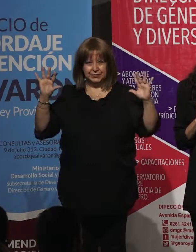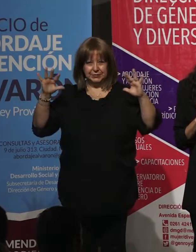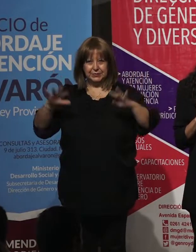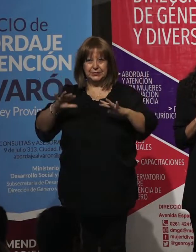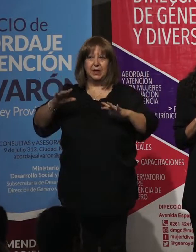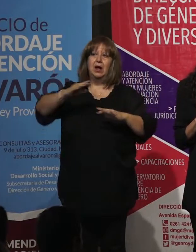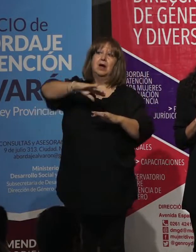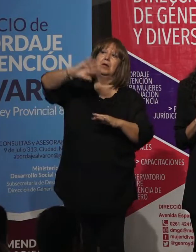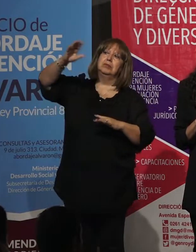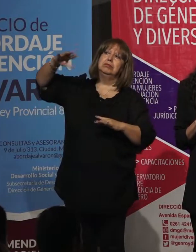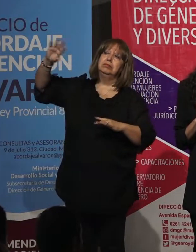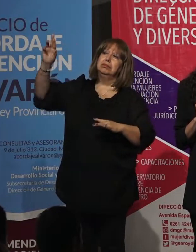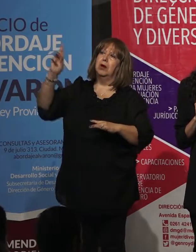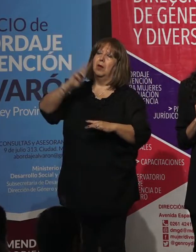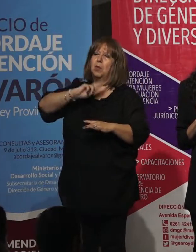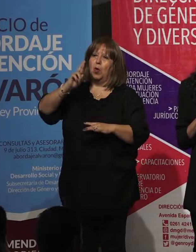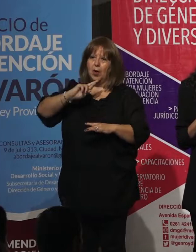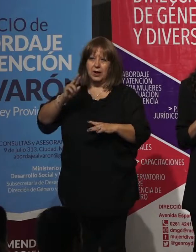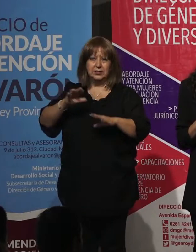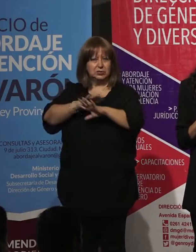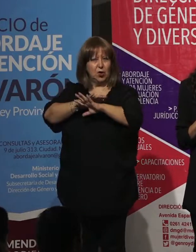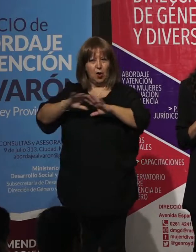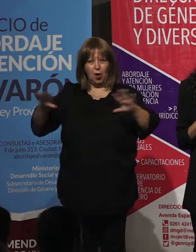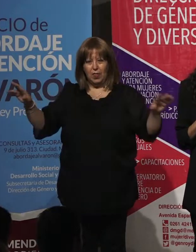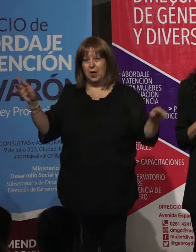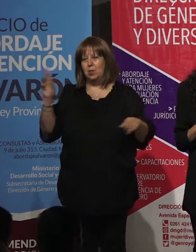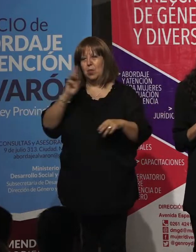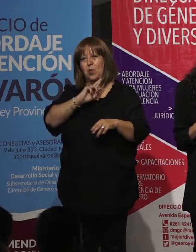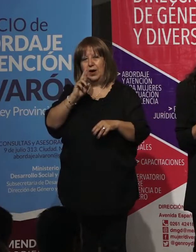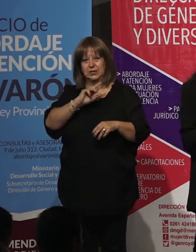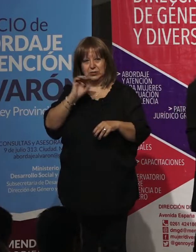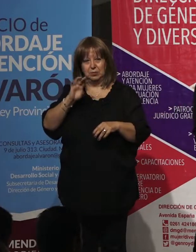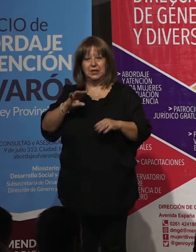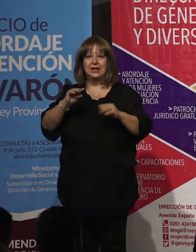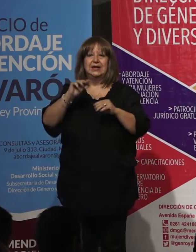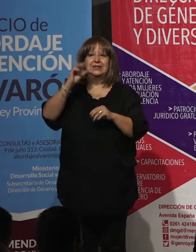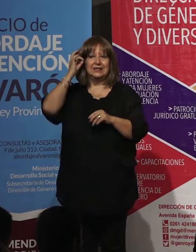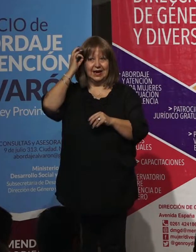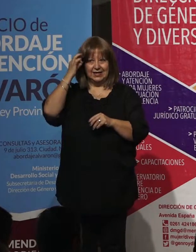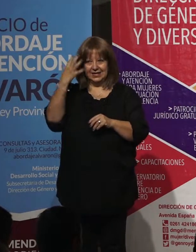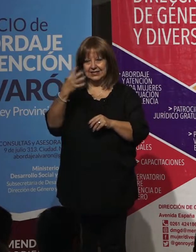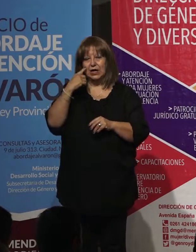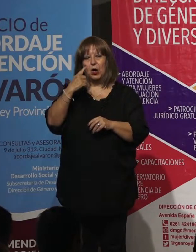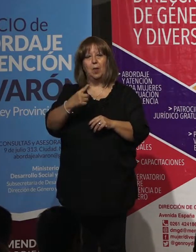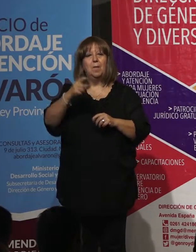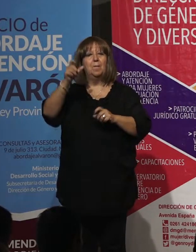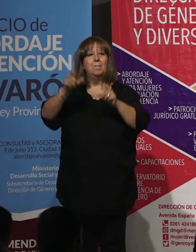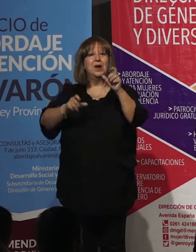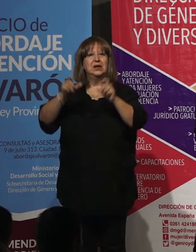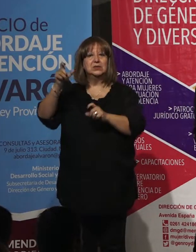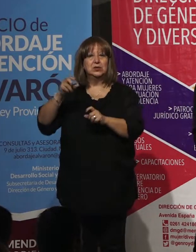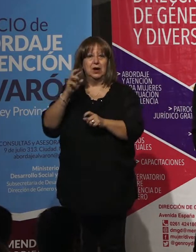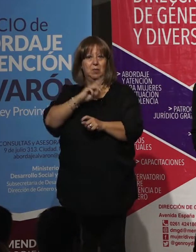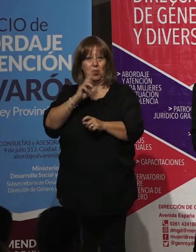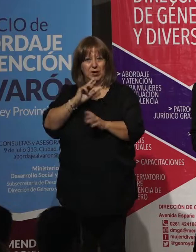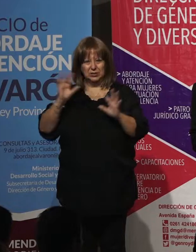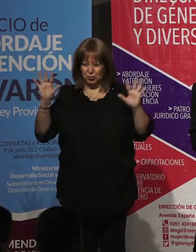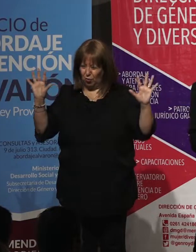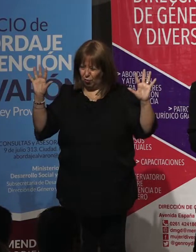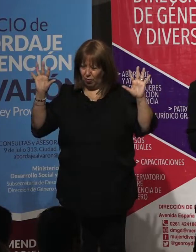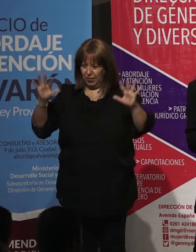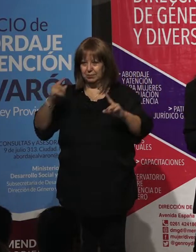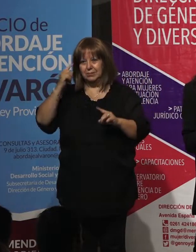Imagínense los cerros llenos de mujeres y el escenario lleno de mujeres. 35.000 personas, 35.000 mujeres.